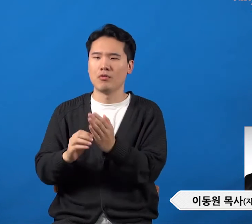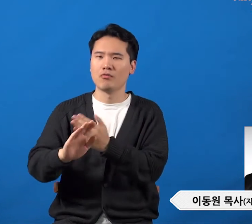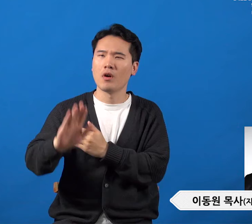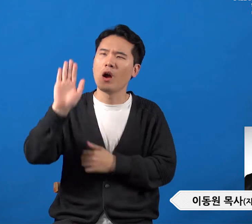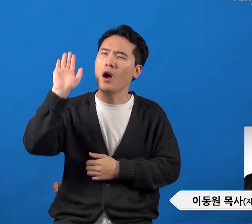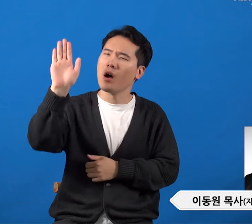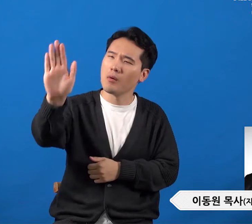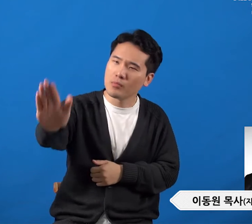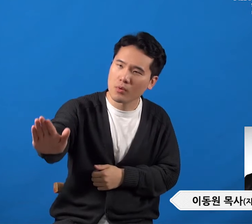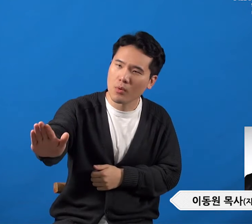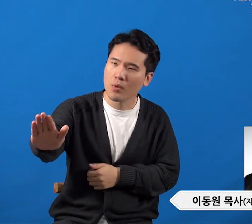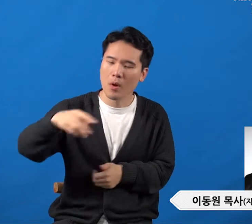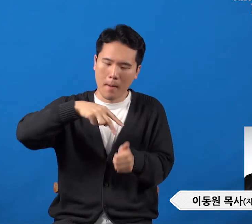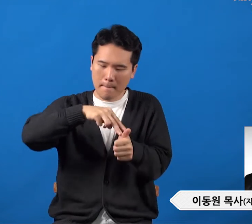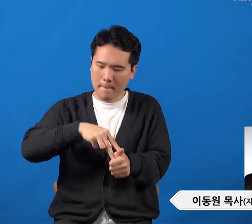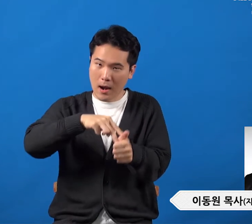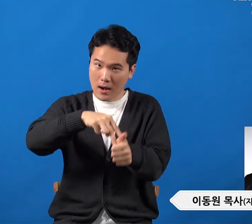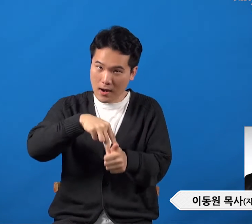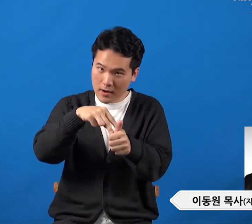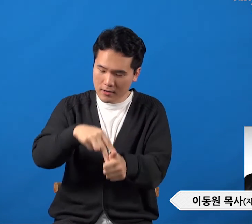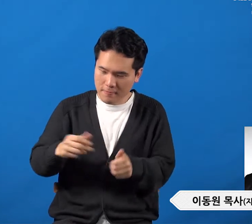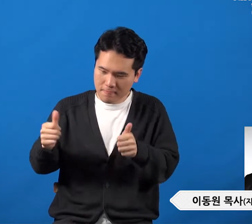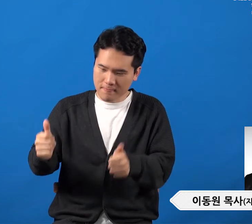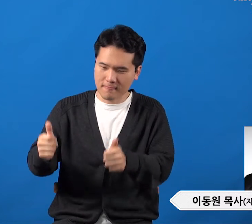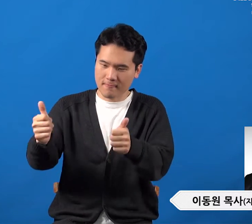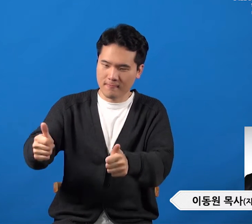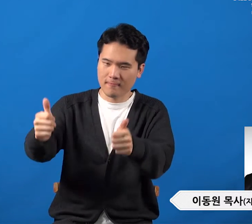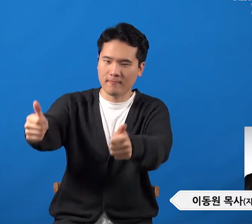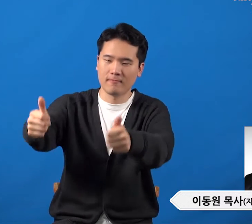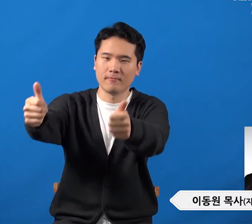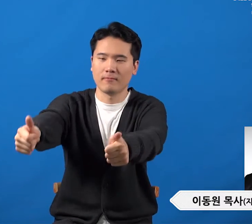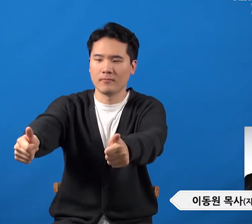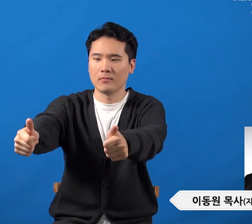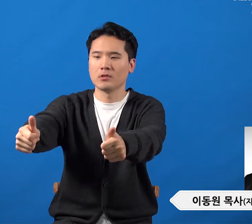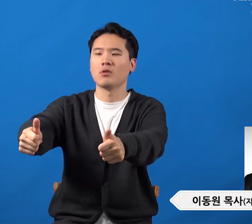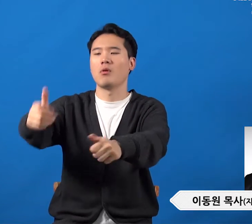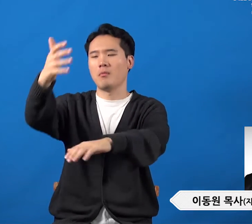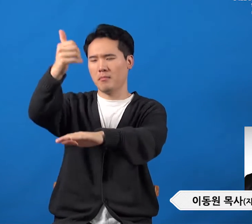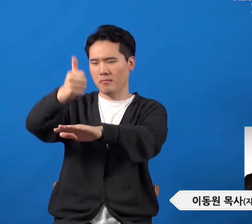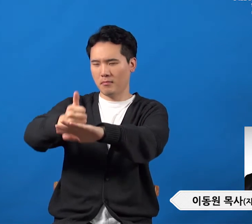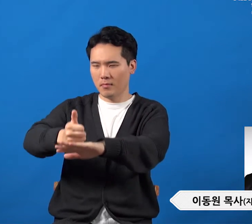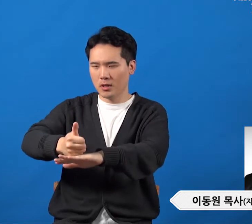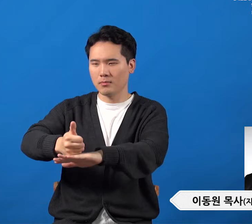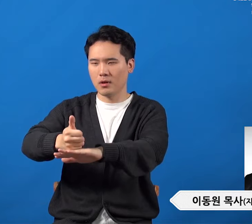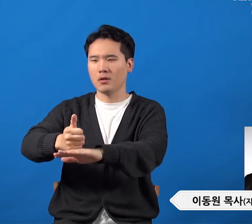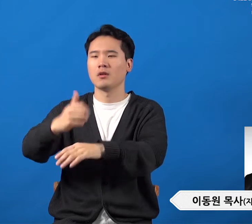둘이 함께 말을 타고 달려나가는 것으로 이 영화는 마무리되고 있습니다.